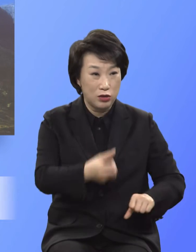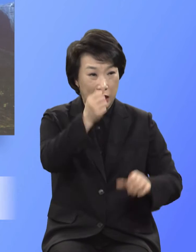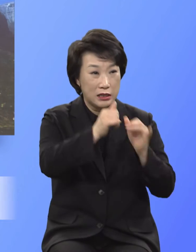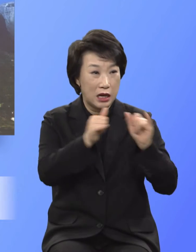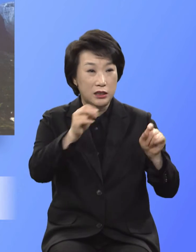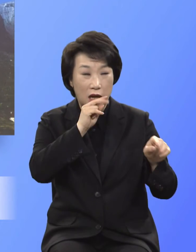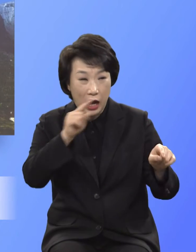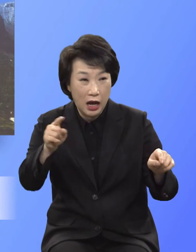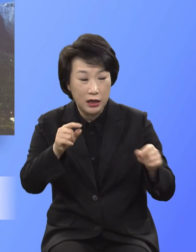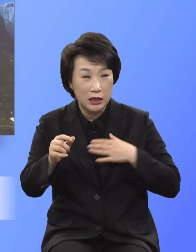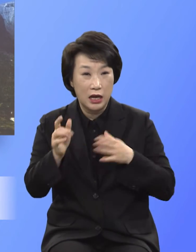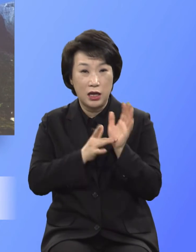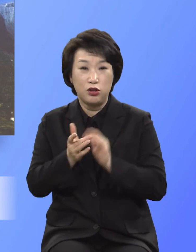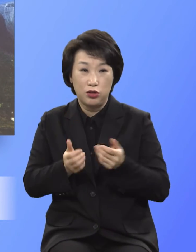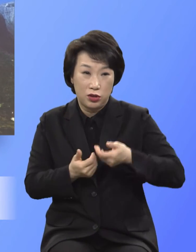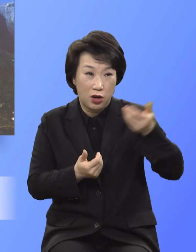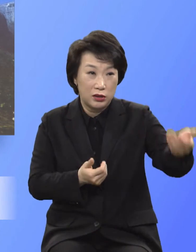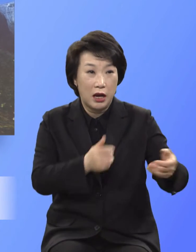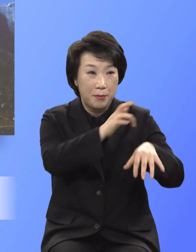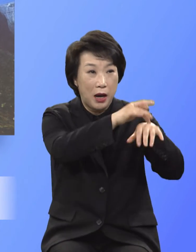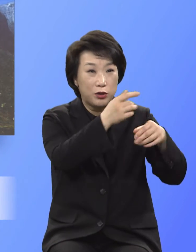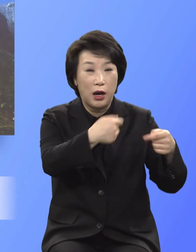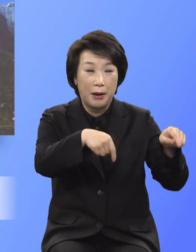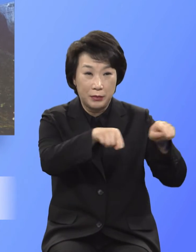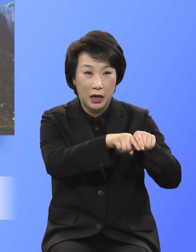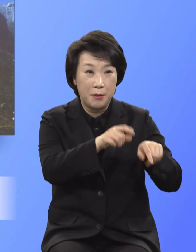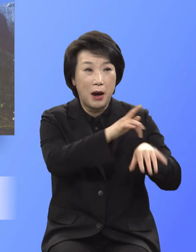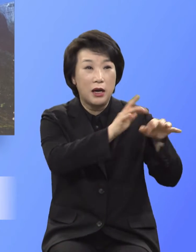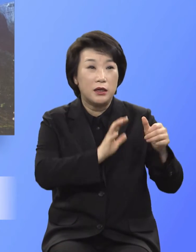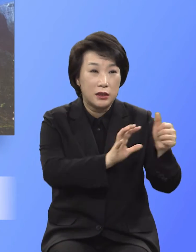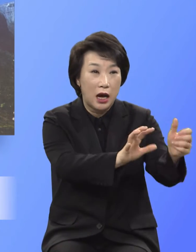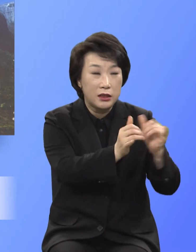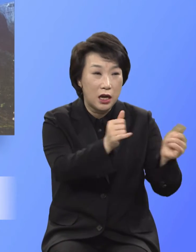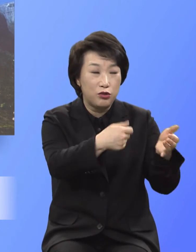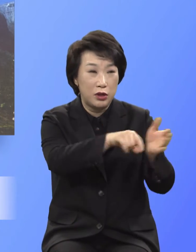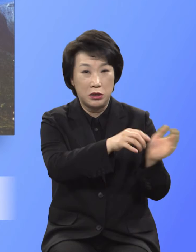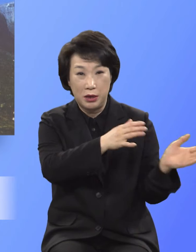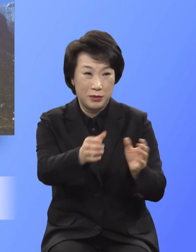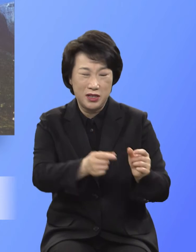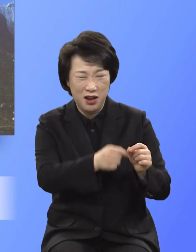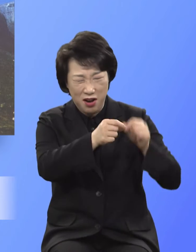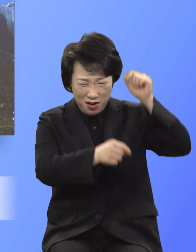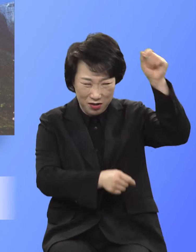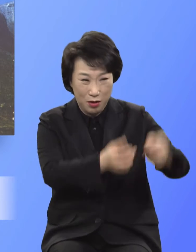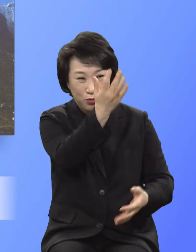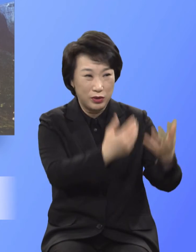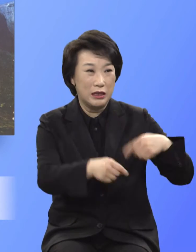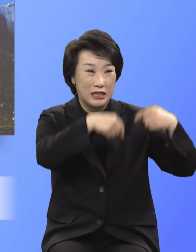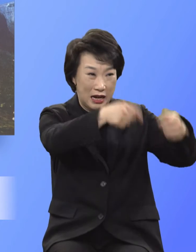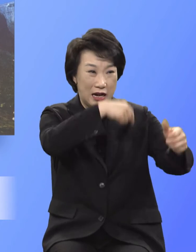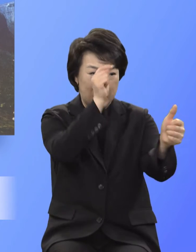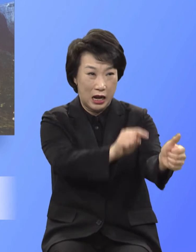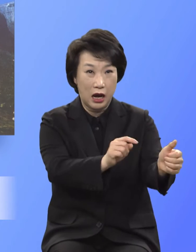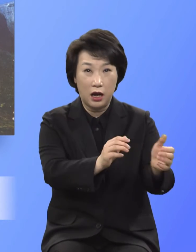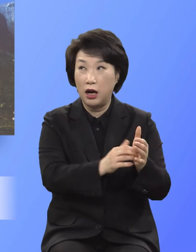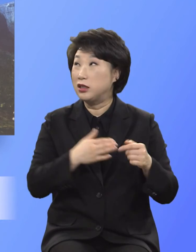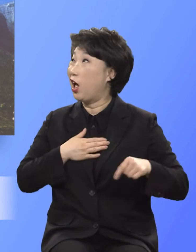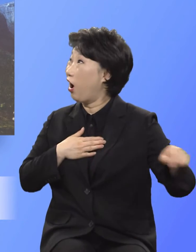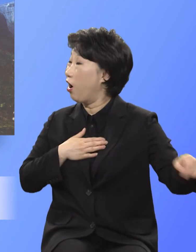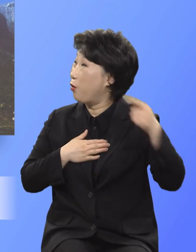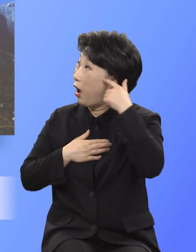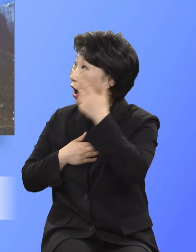그 사자들을 위해서 영영한 불에 들어가라. 왜 우리가 그런 불에 들어가야 합니까? 라고 물을